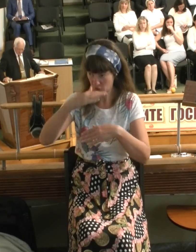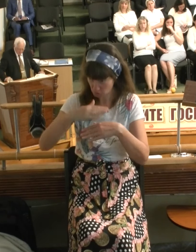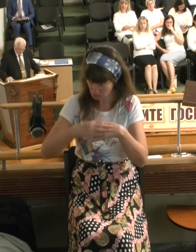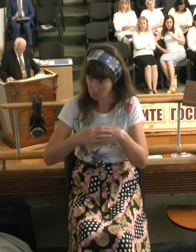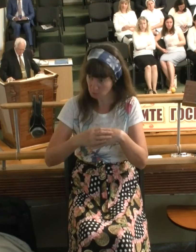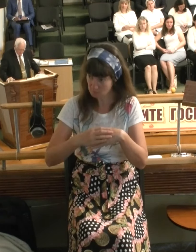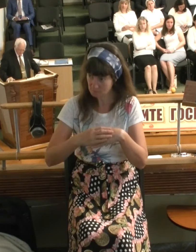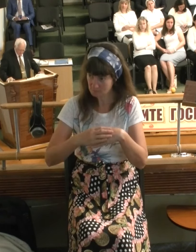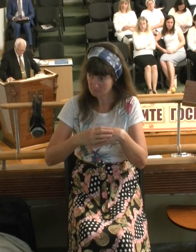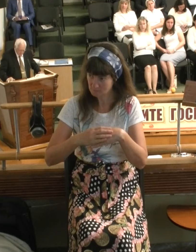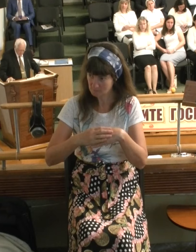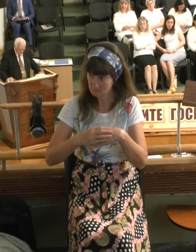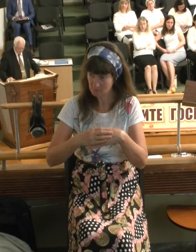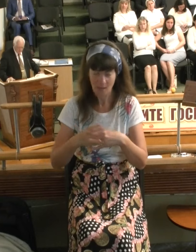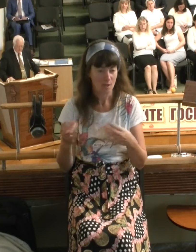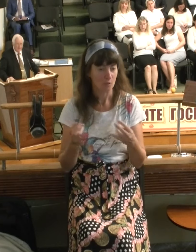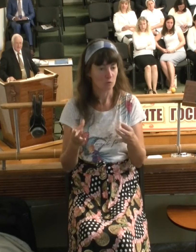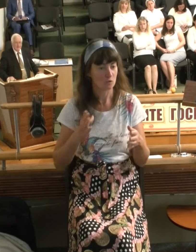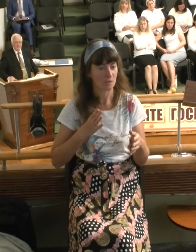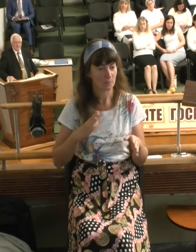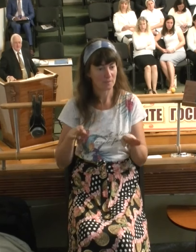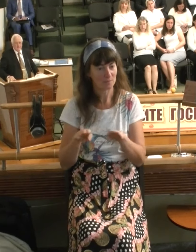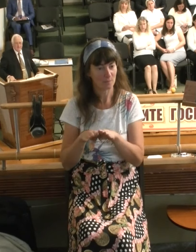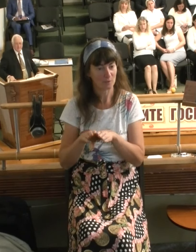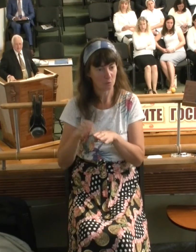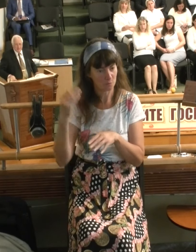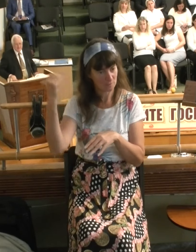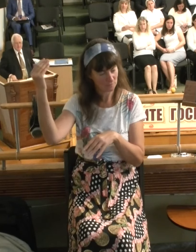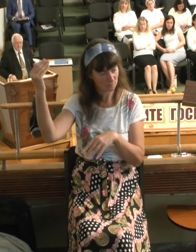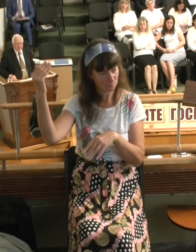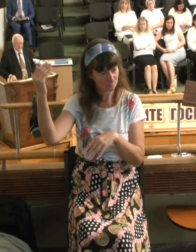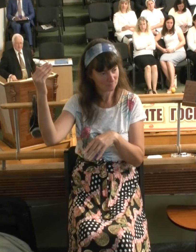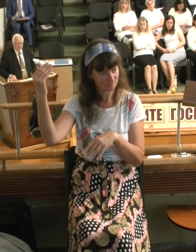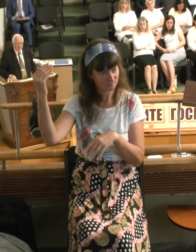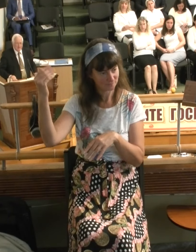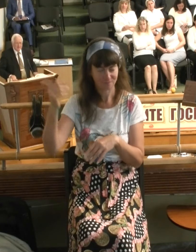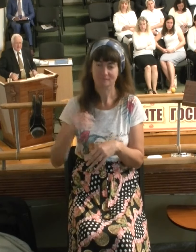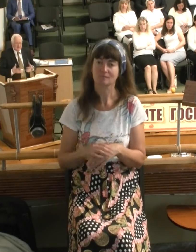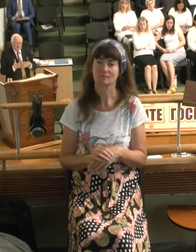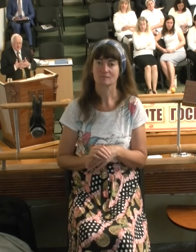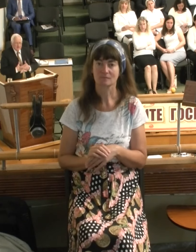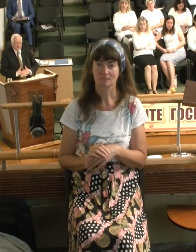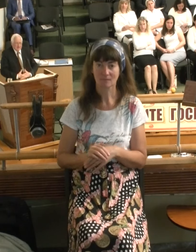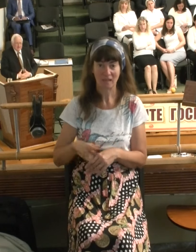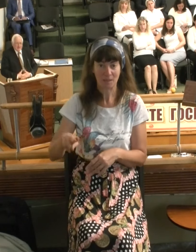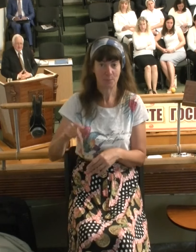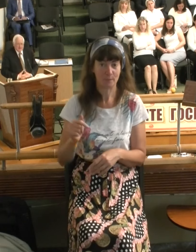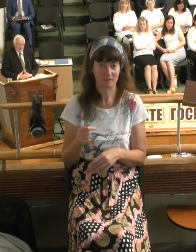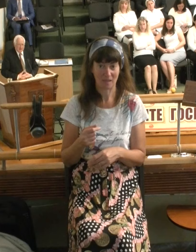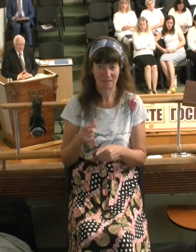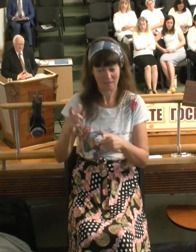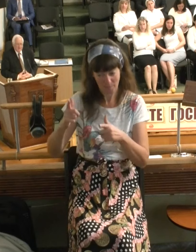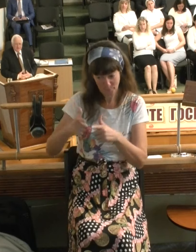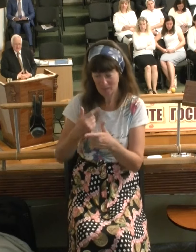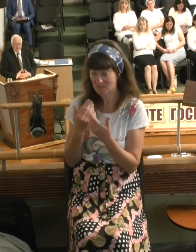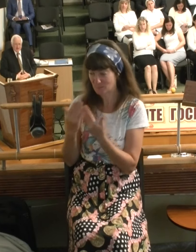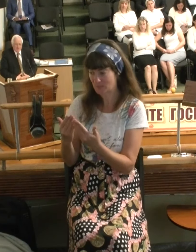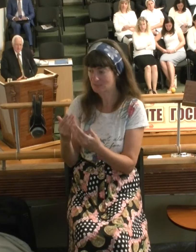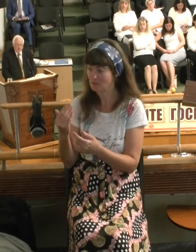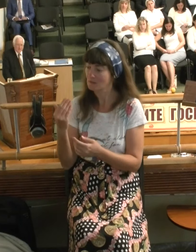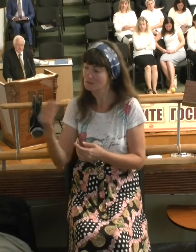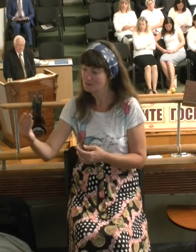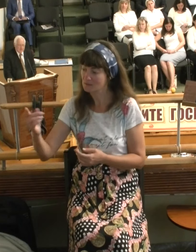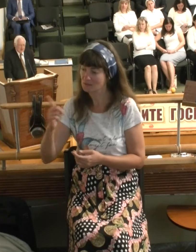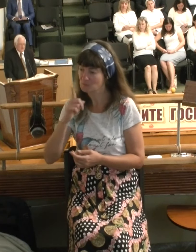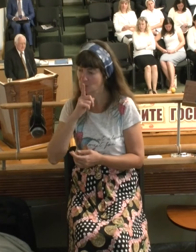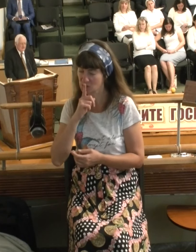Его во многом. Пилат же опять спросил, ты ничего не отвечаешь, видишь, как